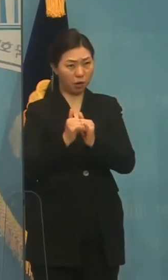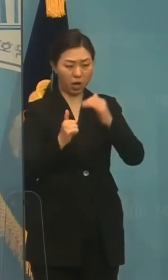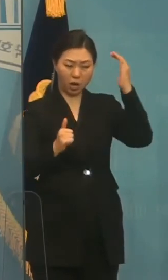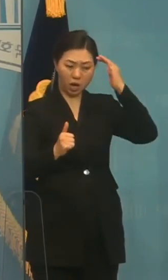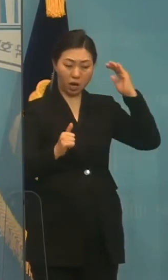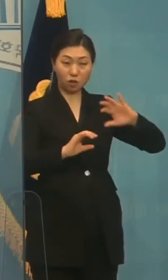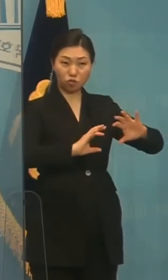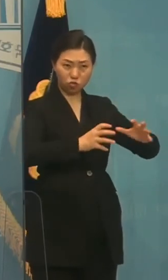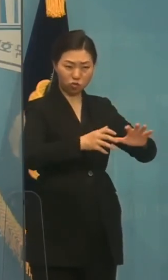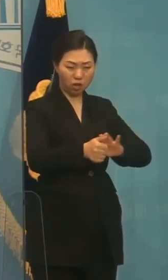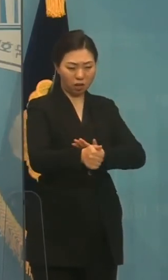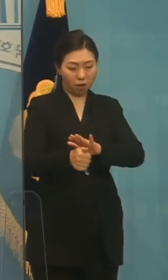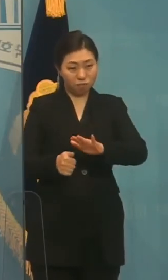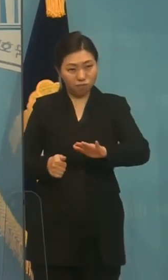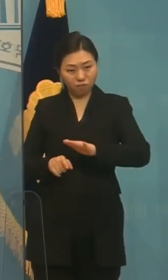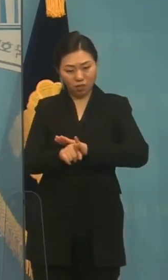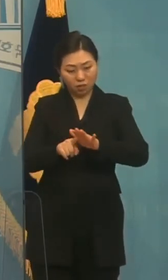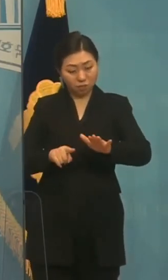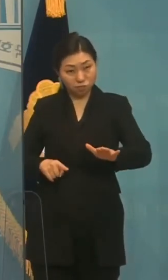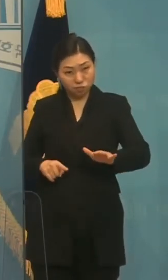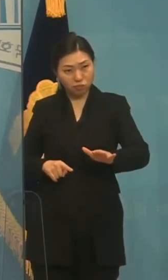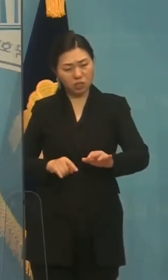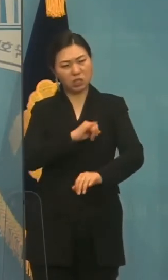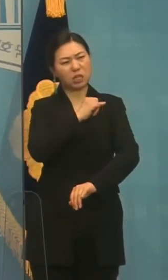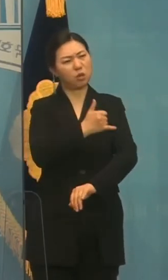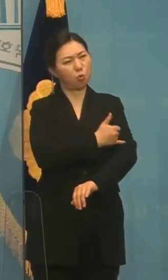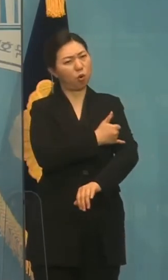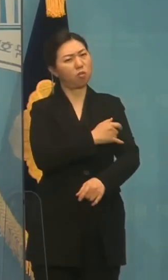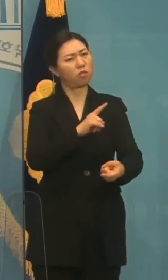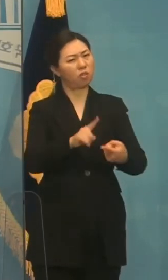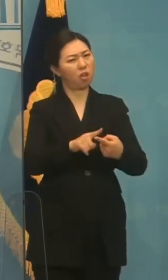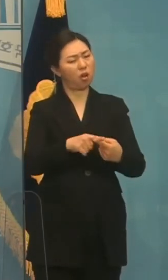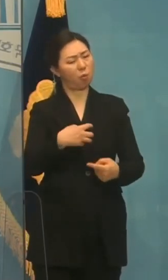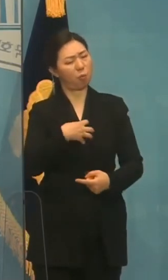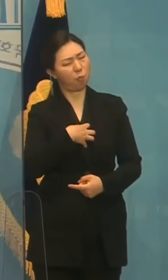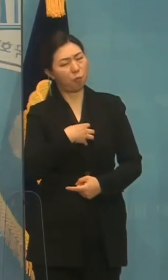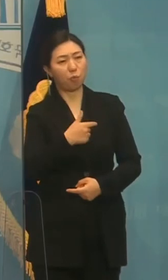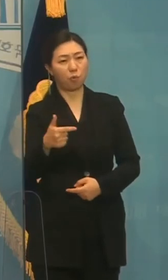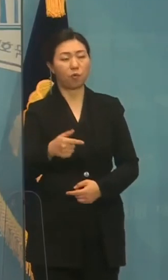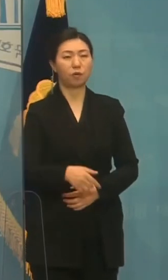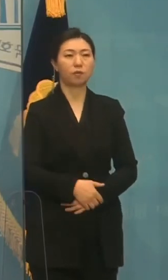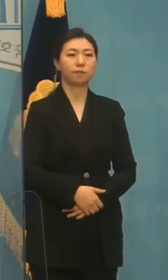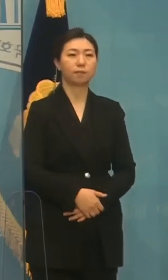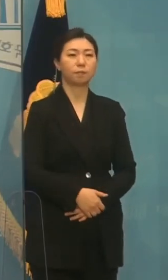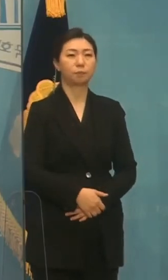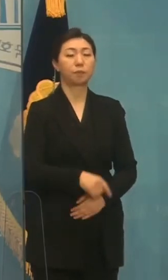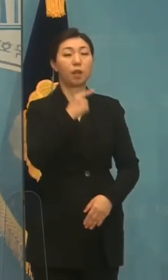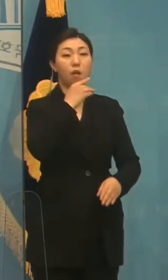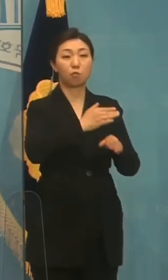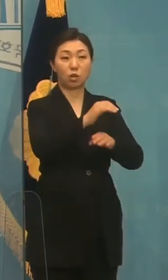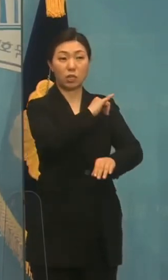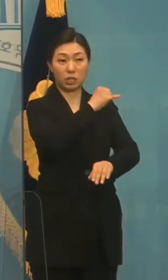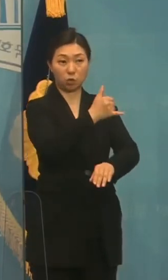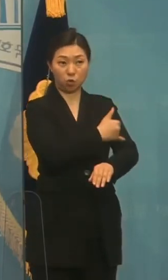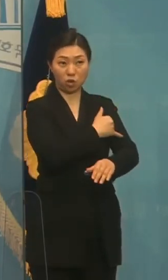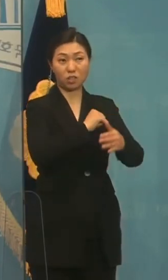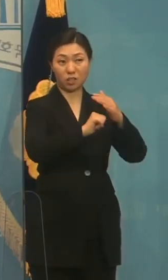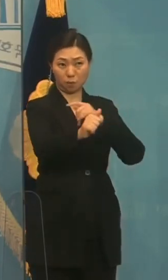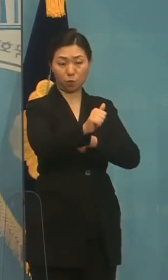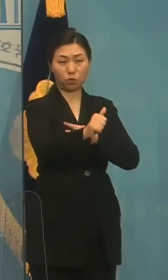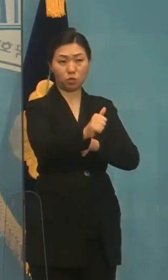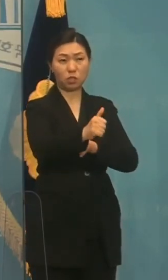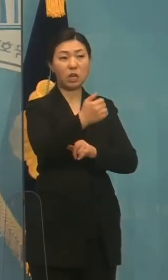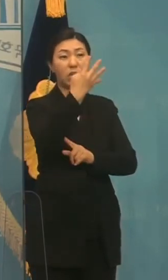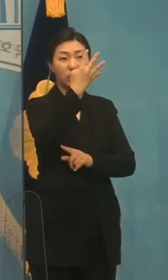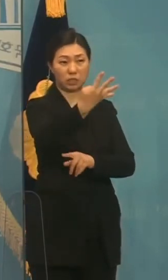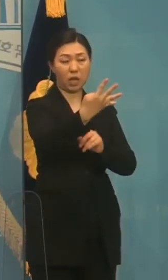대한민국이 뒷걸음치는 인권 수준을 우려하는 지경이 되었습니다. 북한 인권대사는 4년째